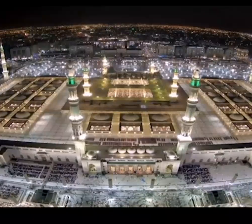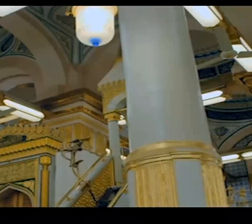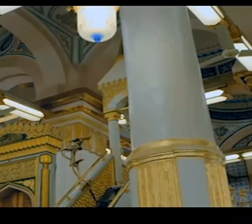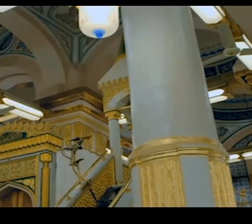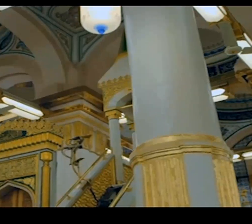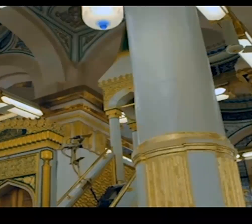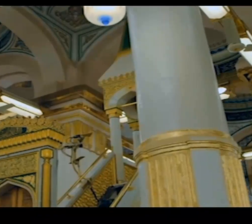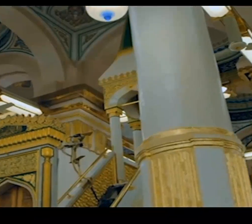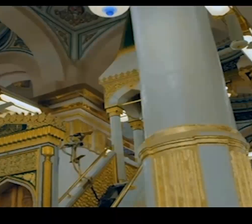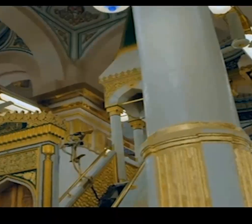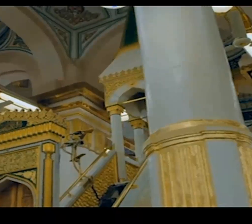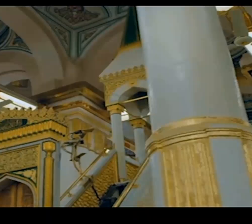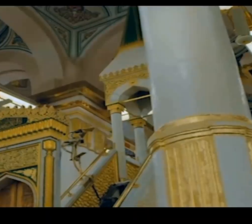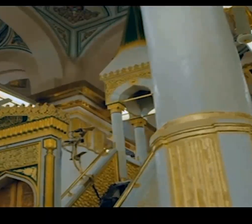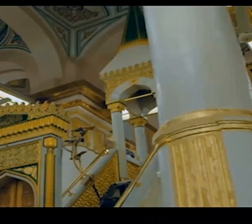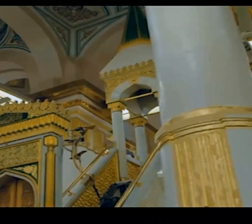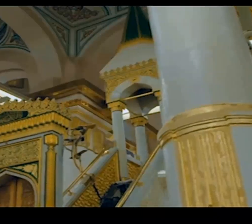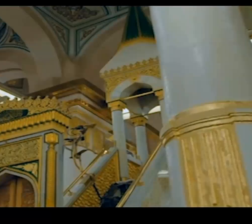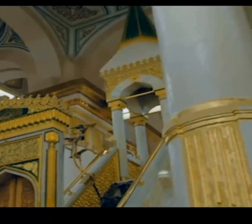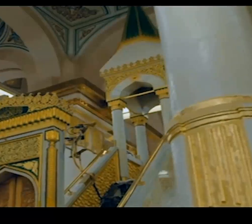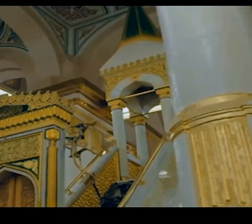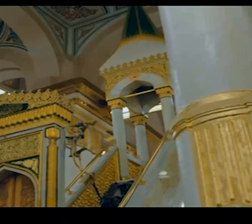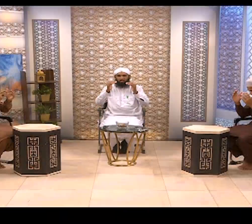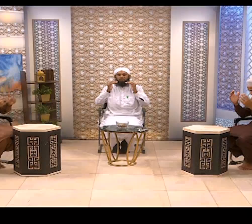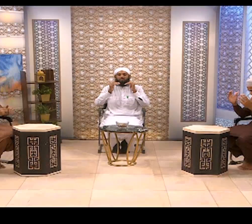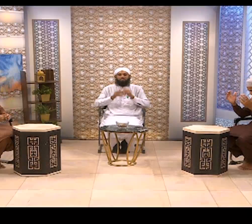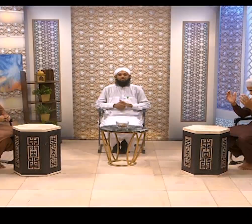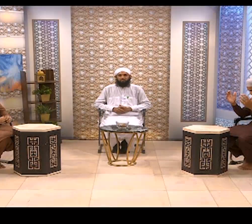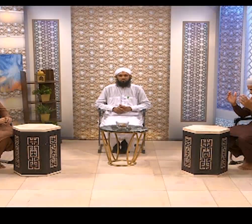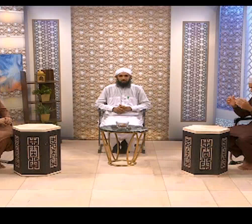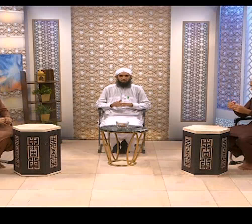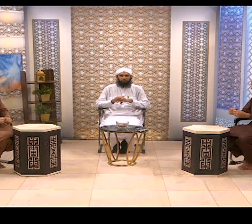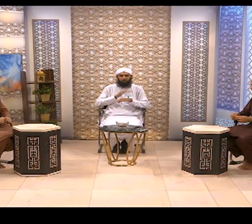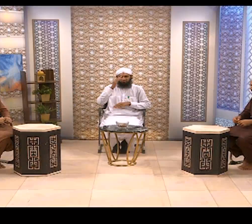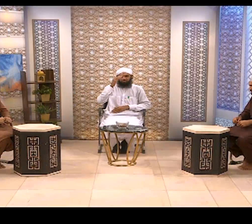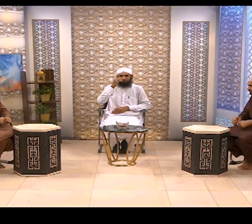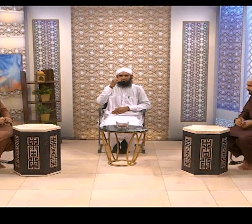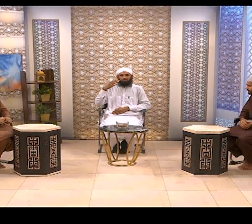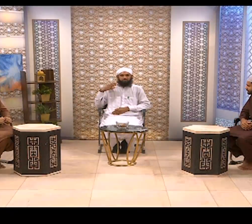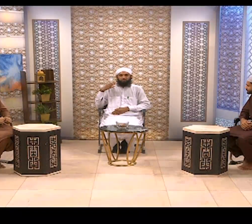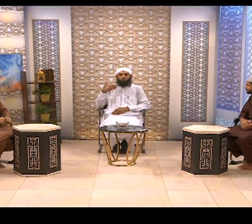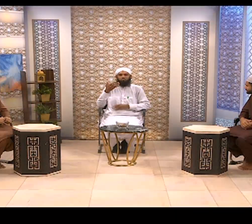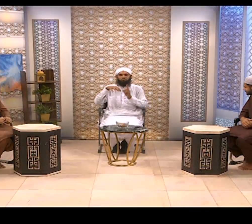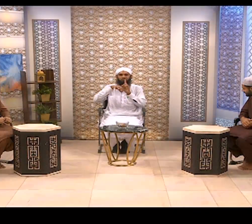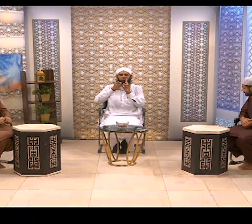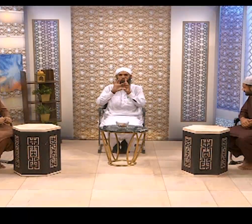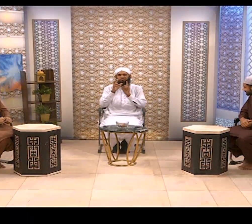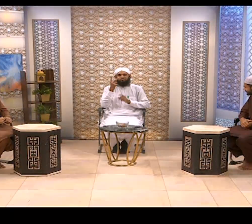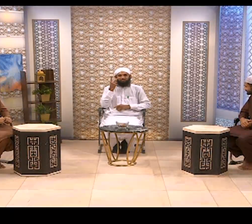وعلا آلکہ وصحابکہ یا نور اللہ پیارے اسلامی بھائیو اور مدنی چینل کے ناظرین